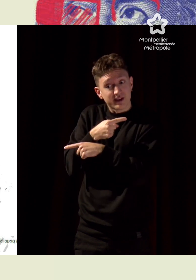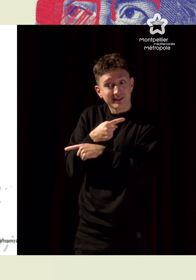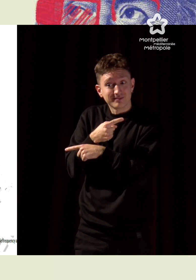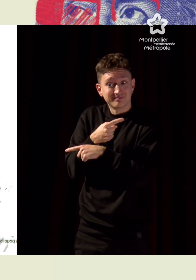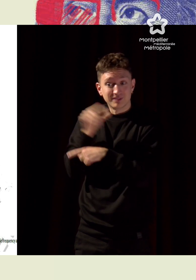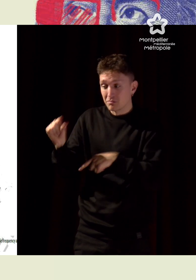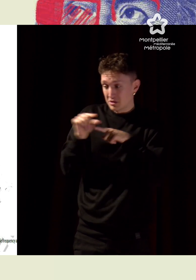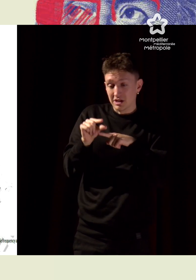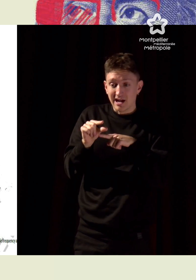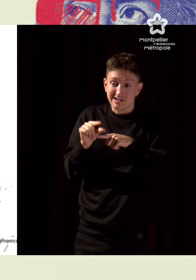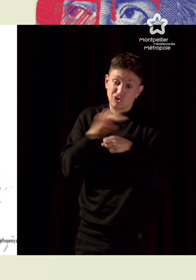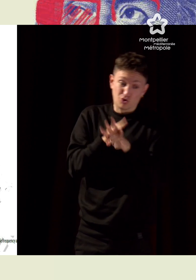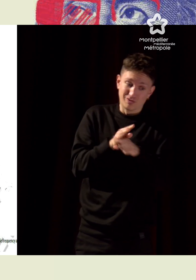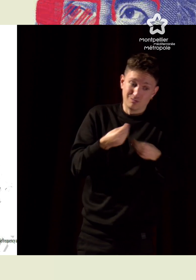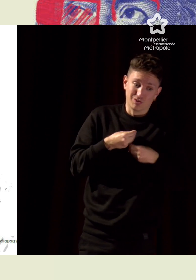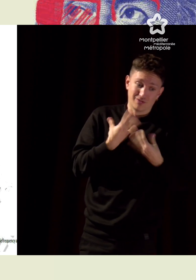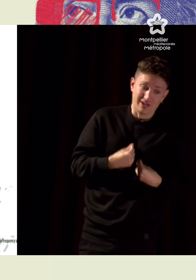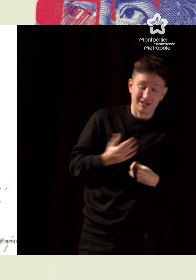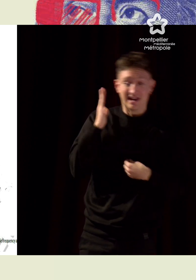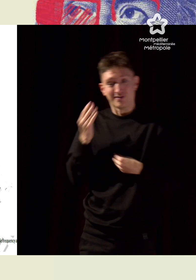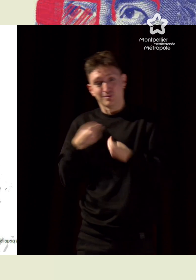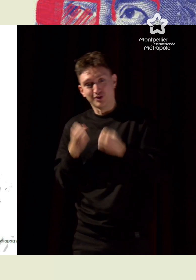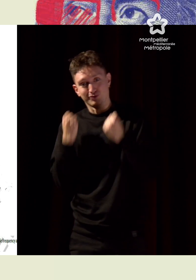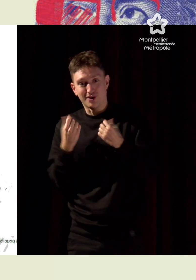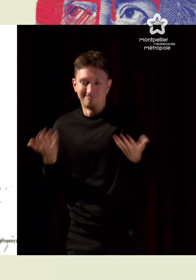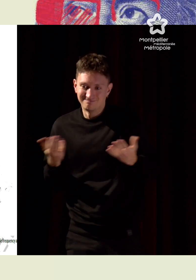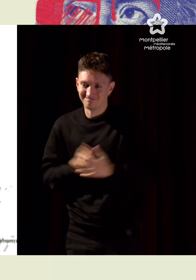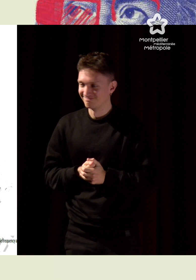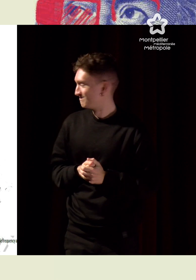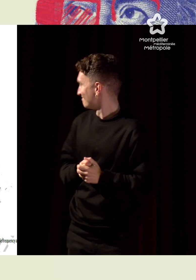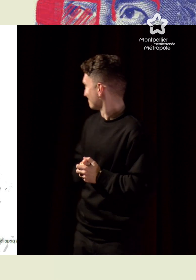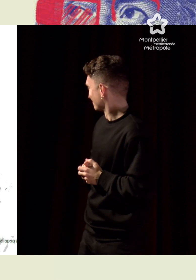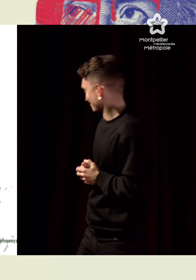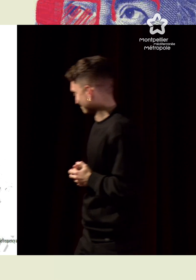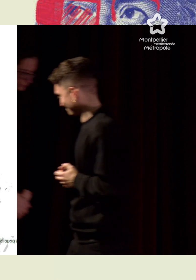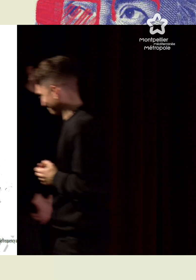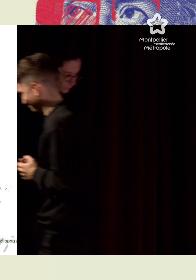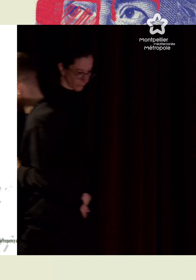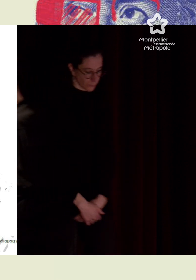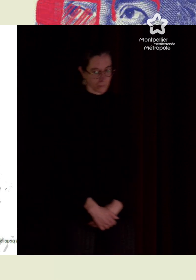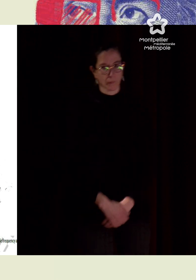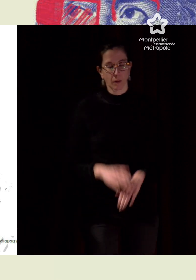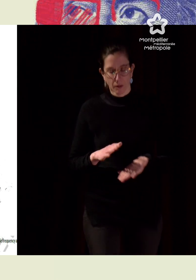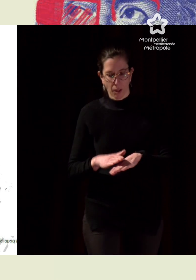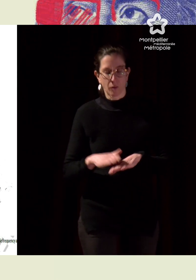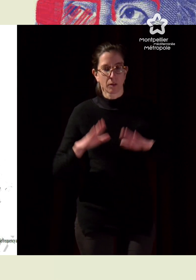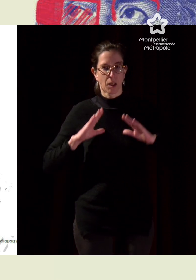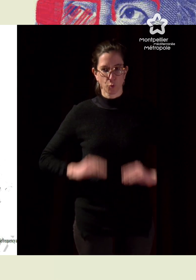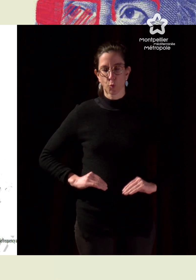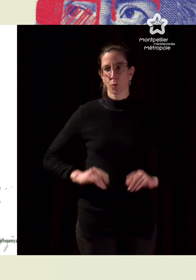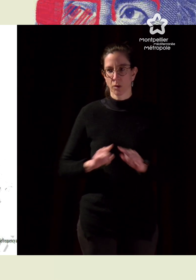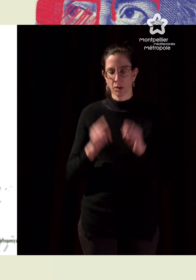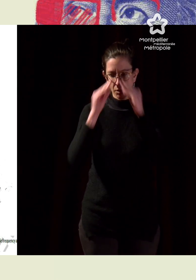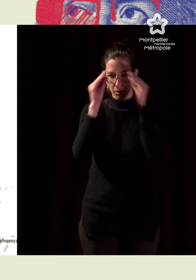ont eus. Et maintenant, avec la Covid, c'est pas intéressant. Alors, je vous rassure, il y a Néandertal a donné d'autres bouts d'ADN qui,